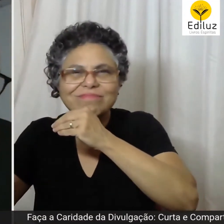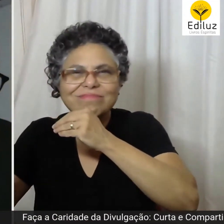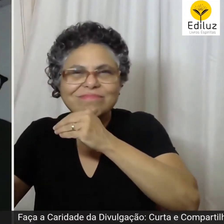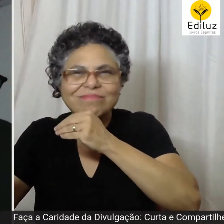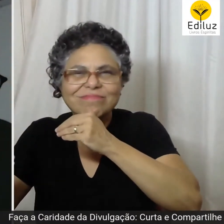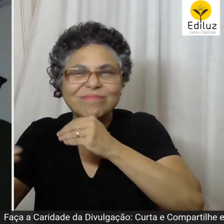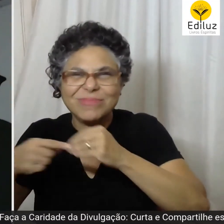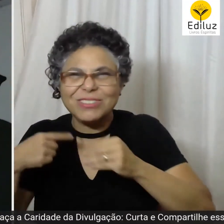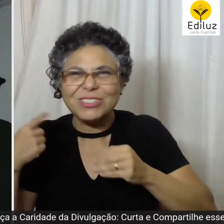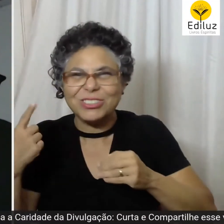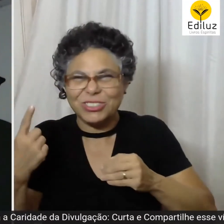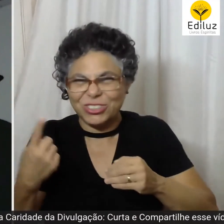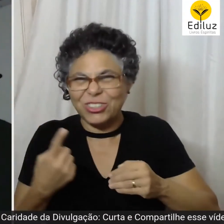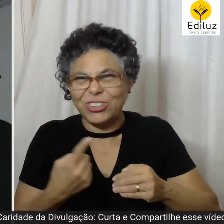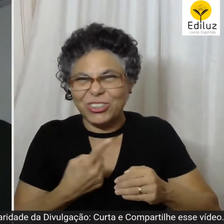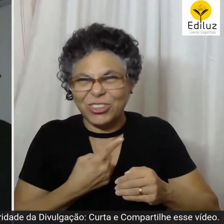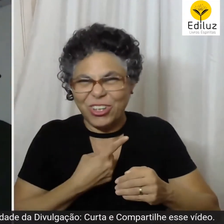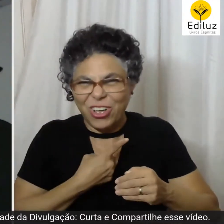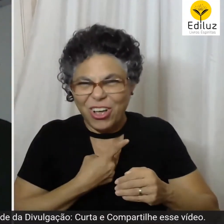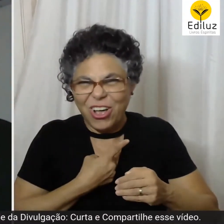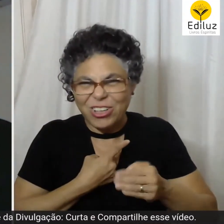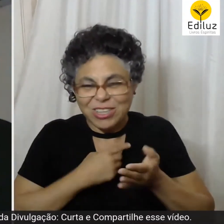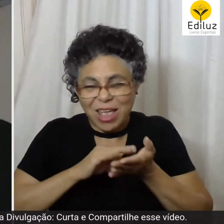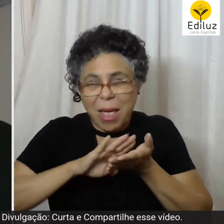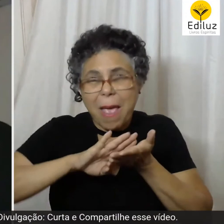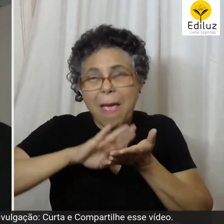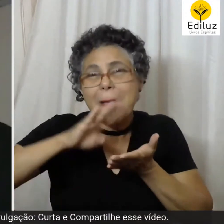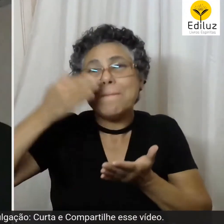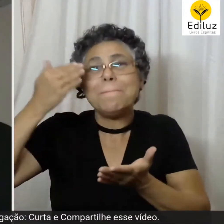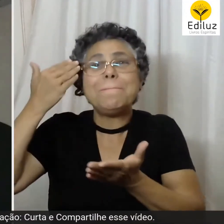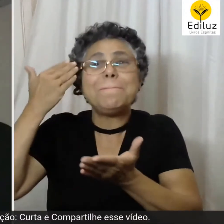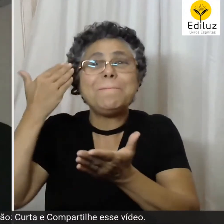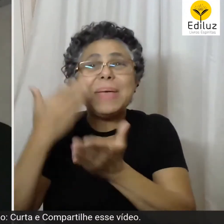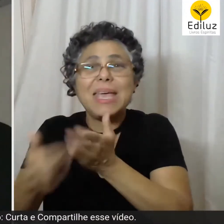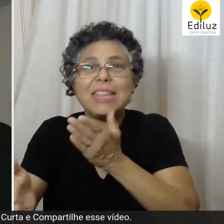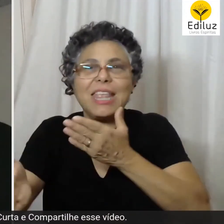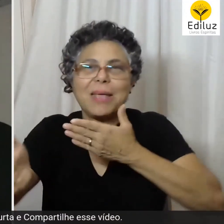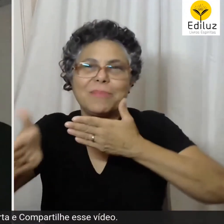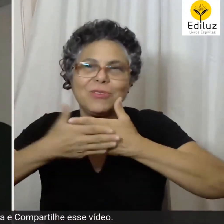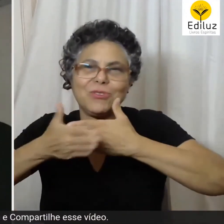nós estamos sendo retirados, afastados de nós mesmos.